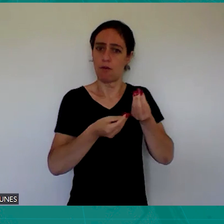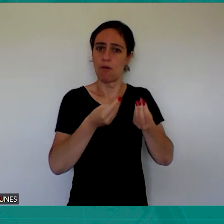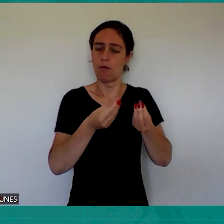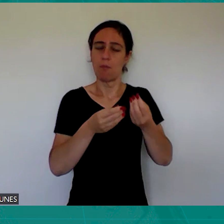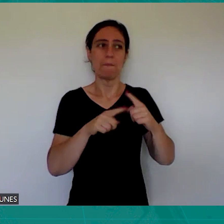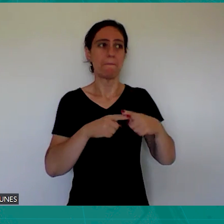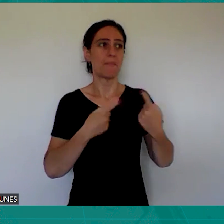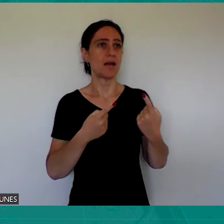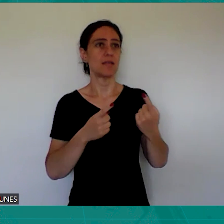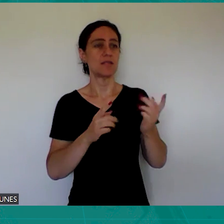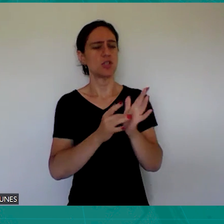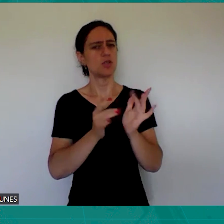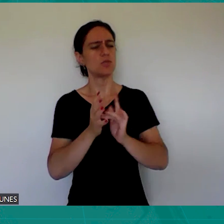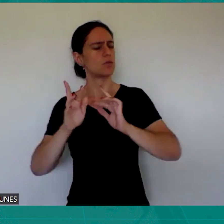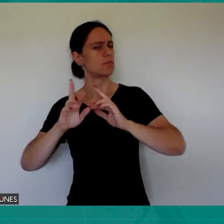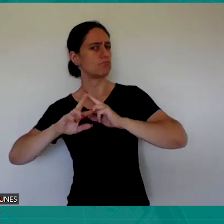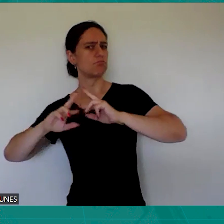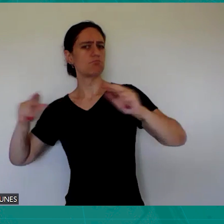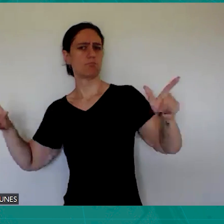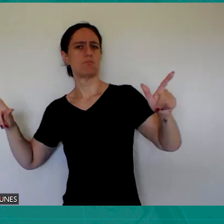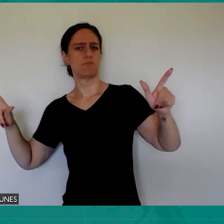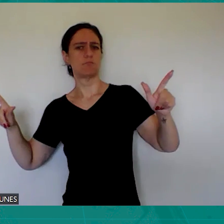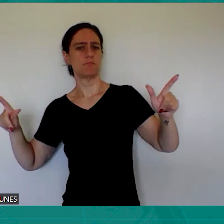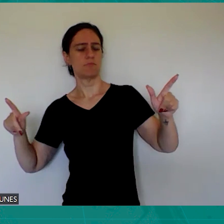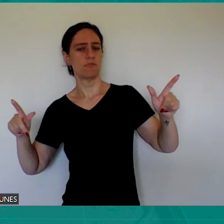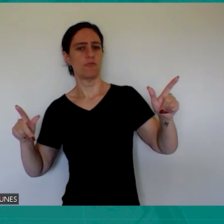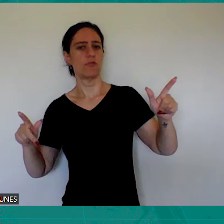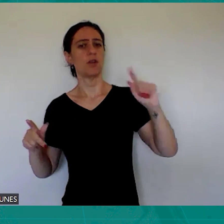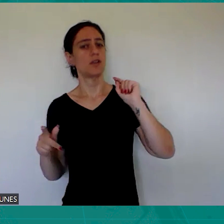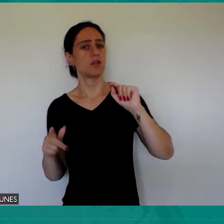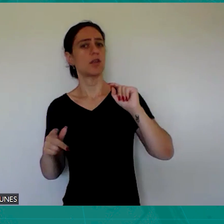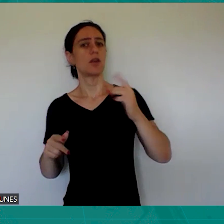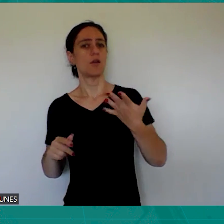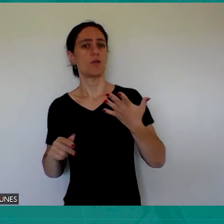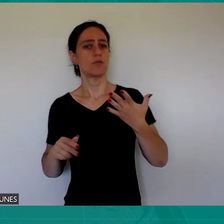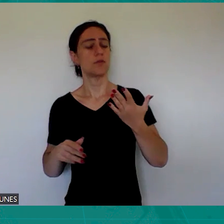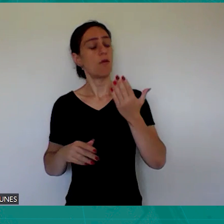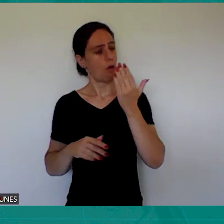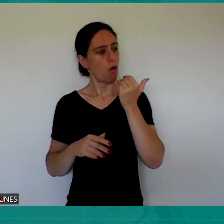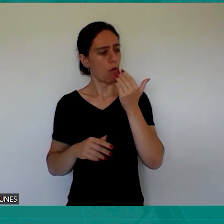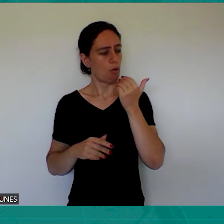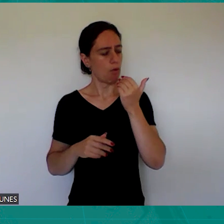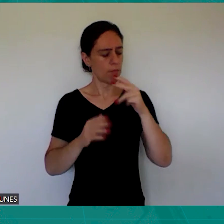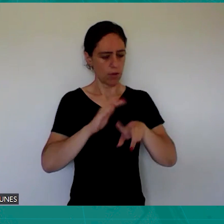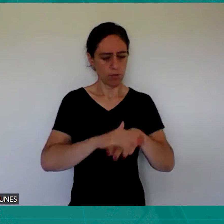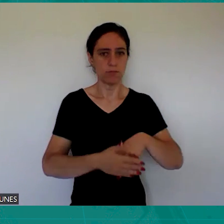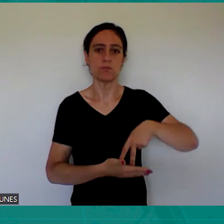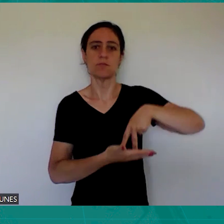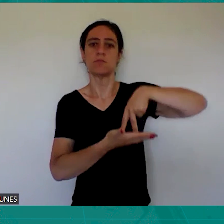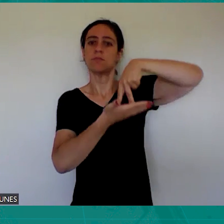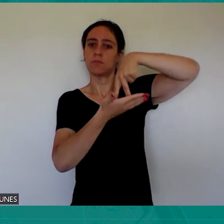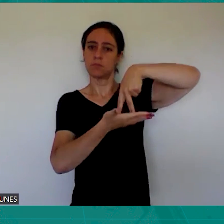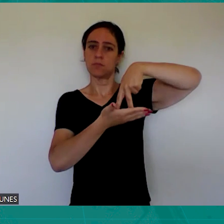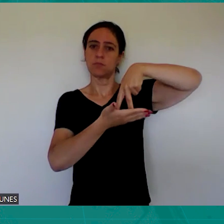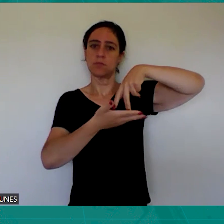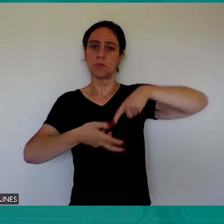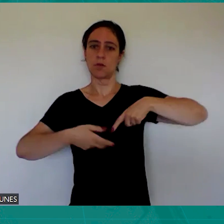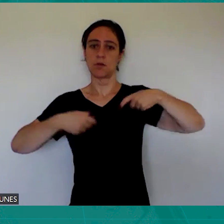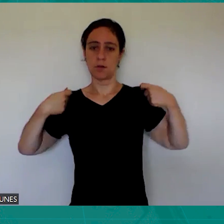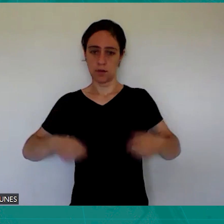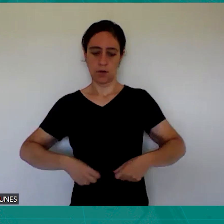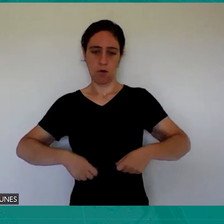uma coisa surpreendente. No meio da ceia, ele se levantou, tirou a roupa de cima e